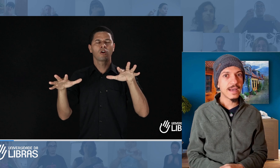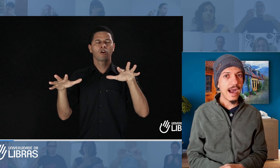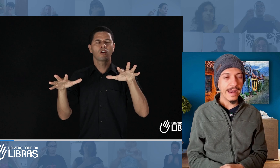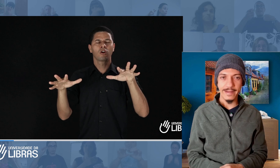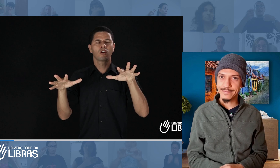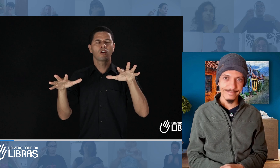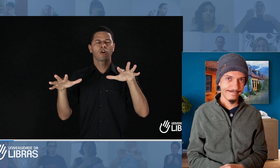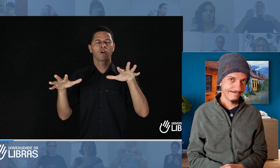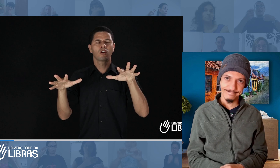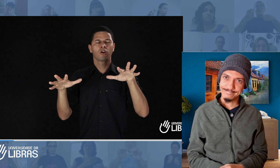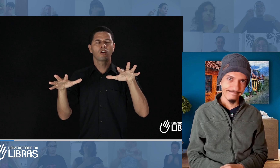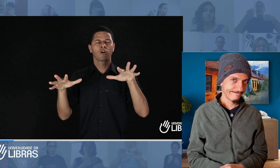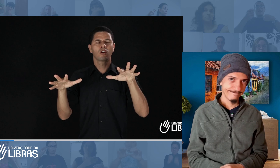cara,